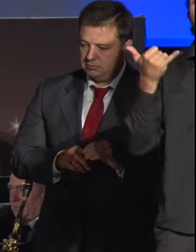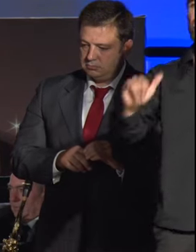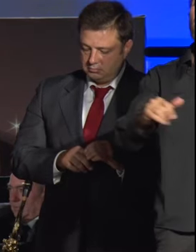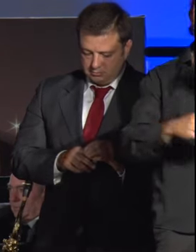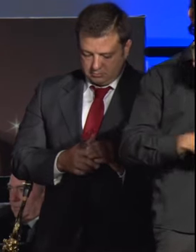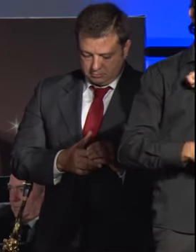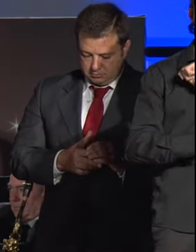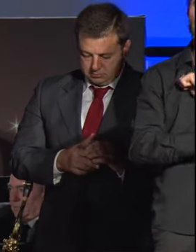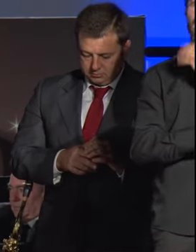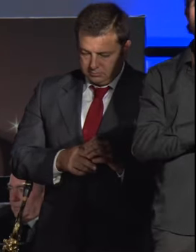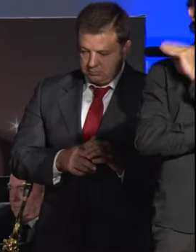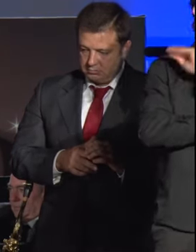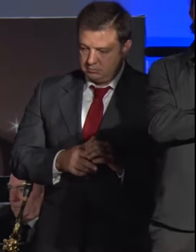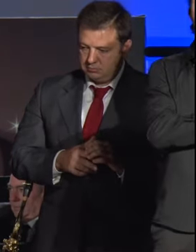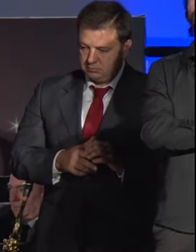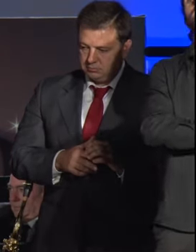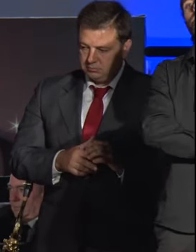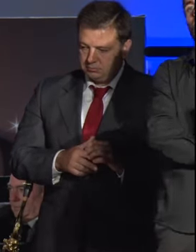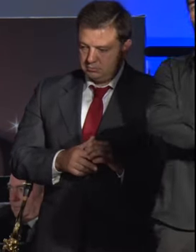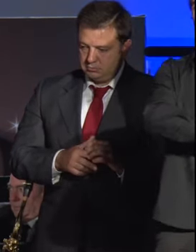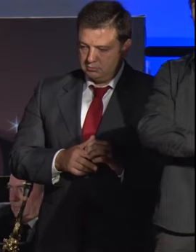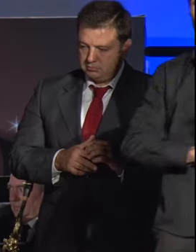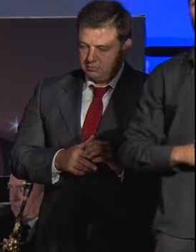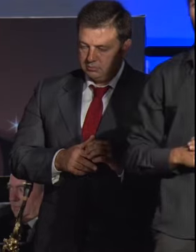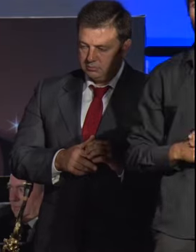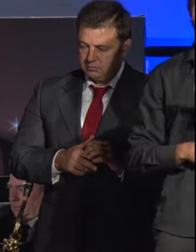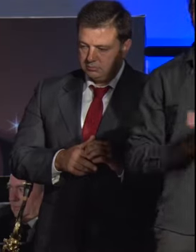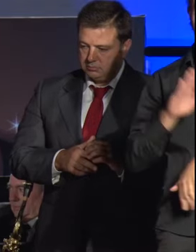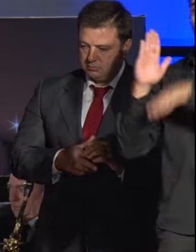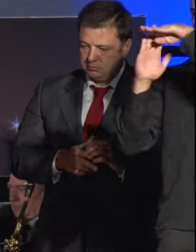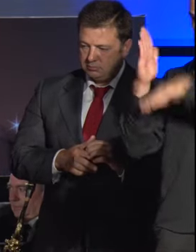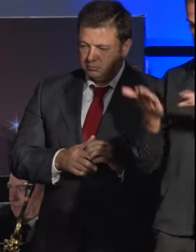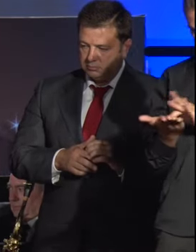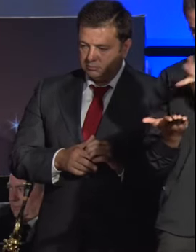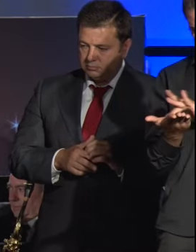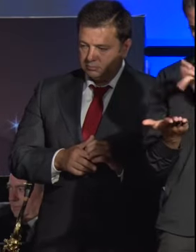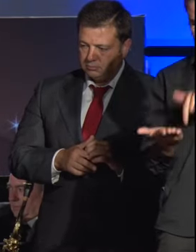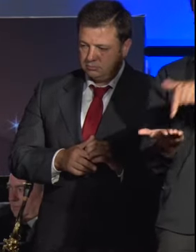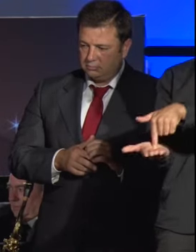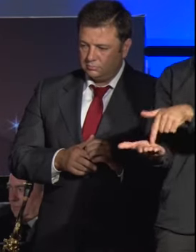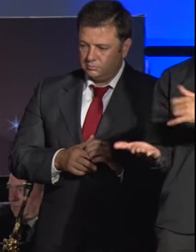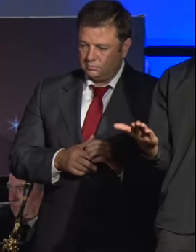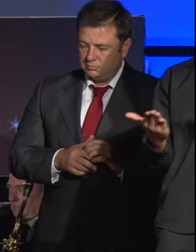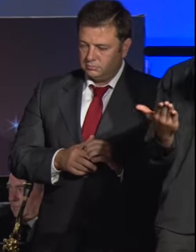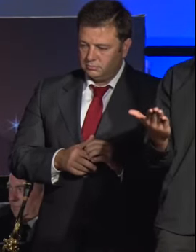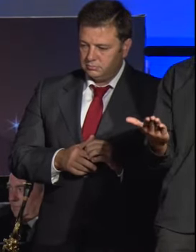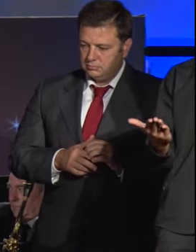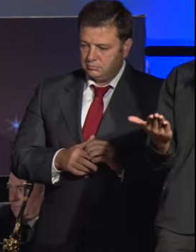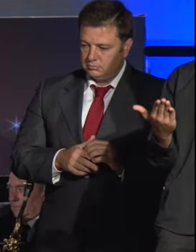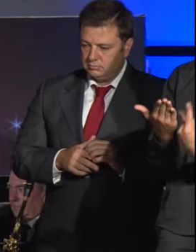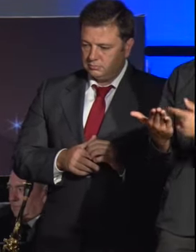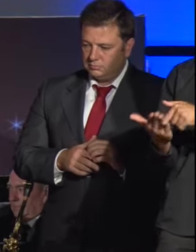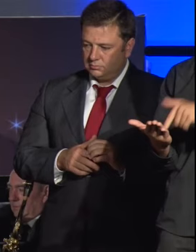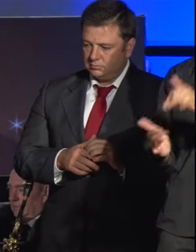feria de España, y que haya una feria, un programa, que cada uno encuentre ese acto que le gusta y que quiere